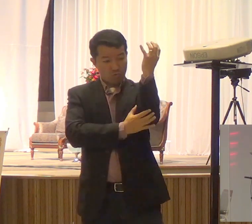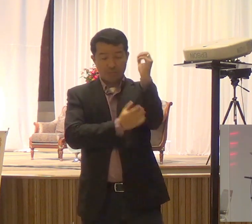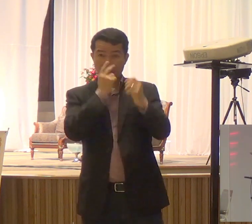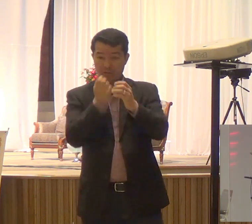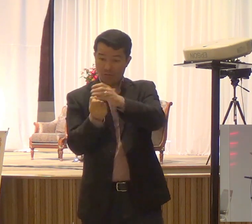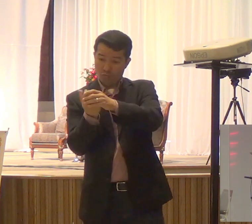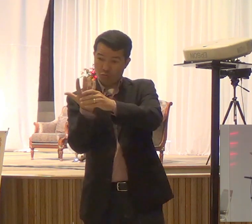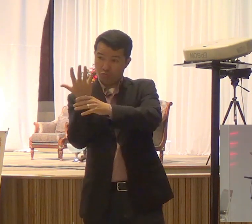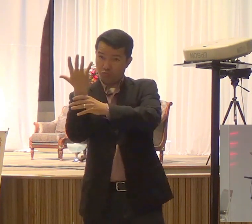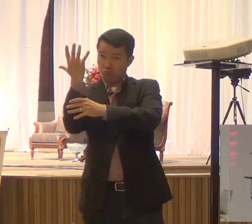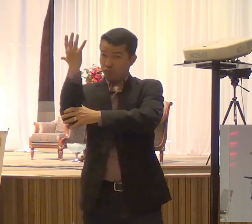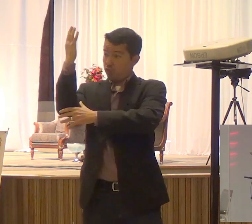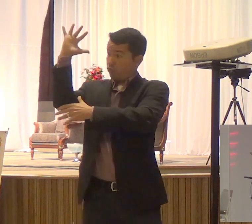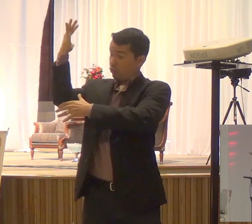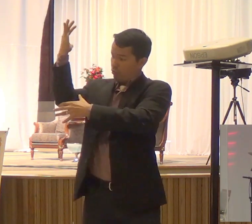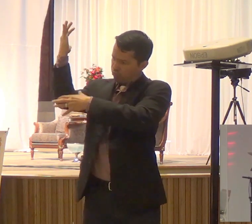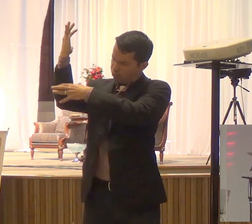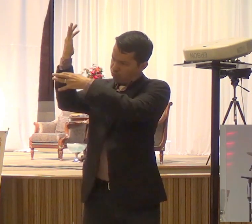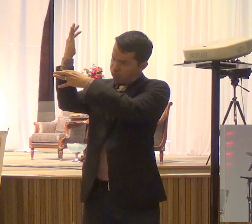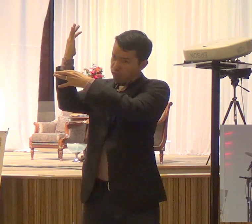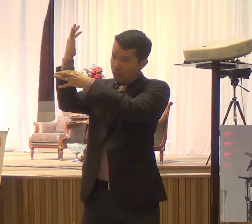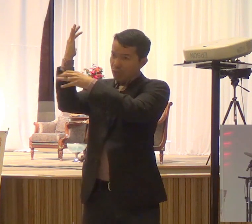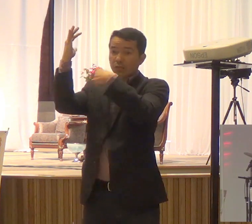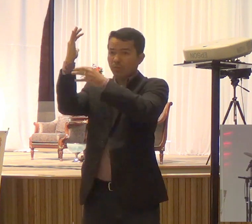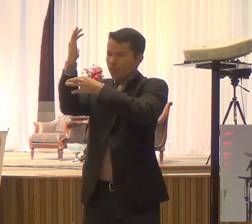tronquinho pequenininho, no máximo é aquilo que sai da terra, e depois